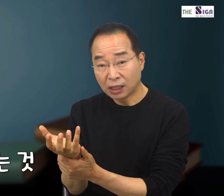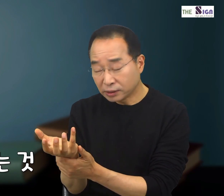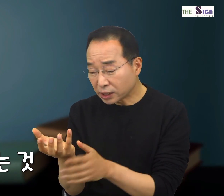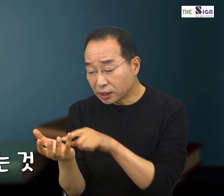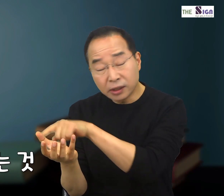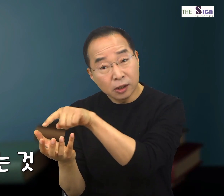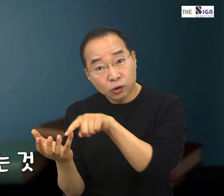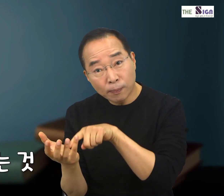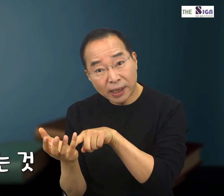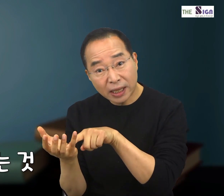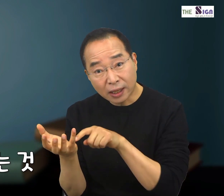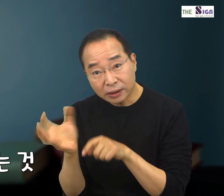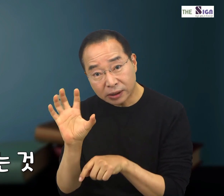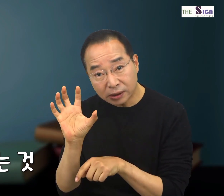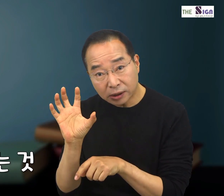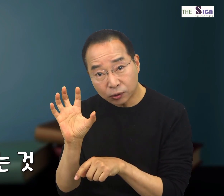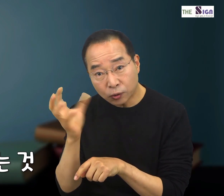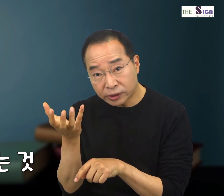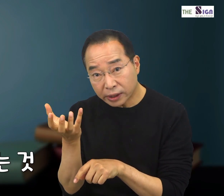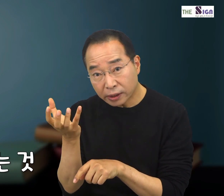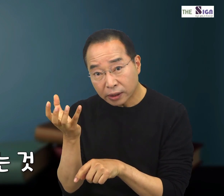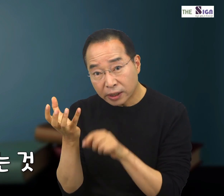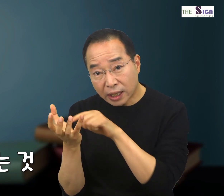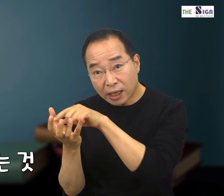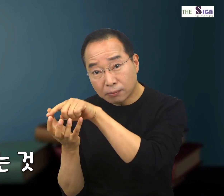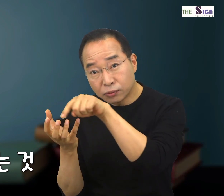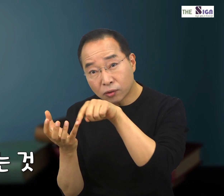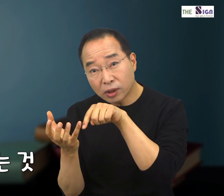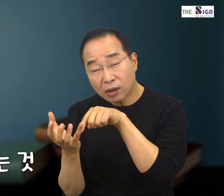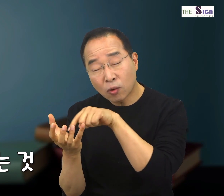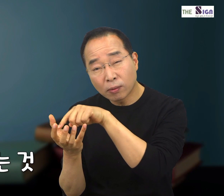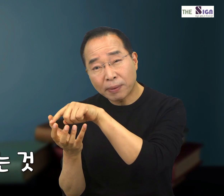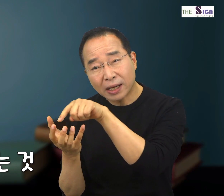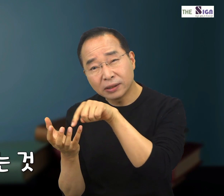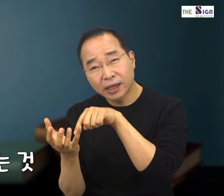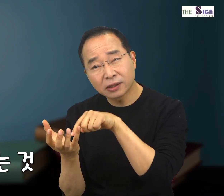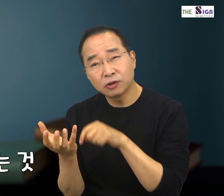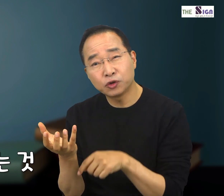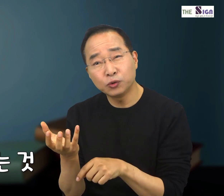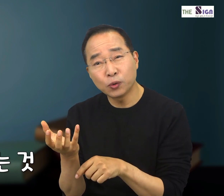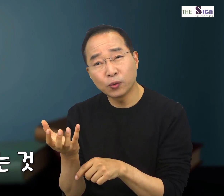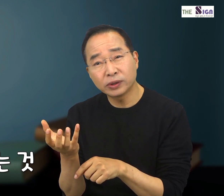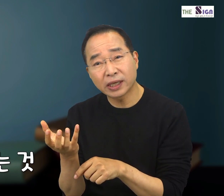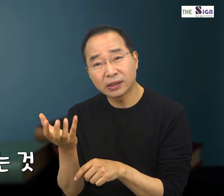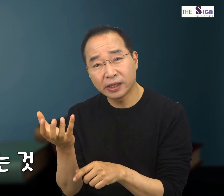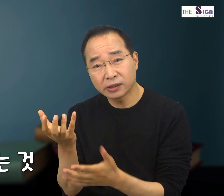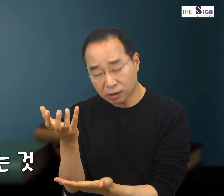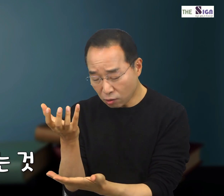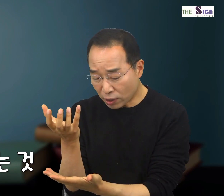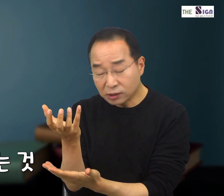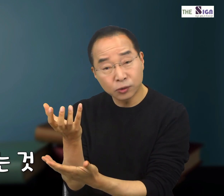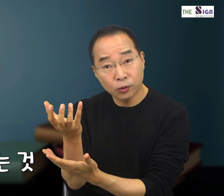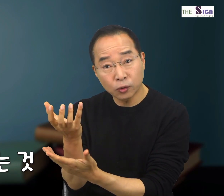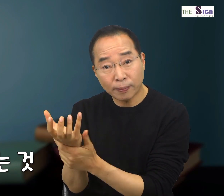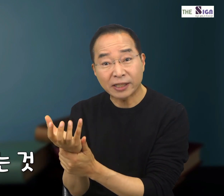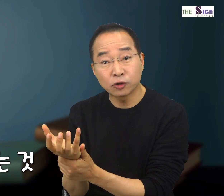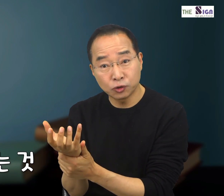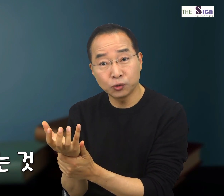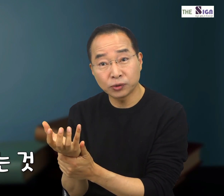자, 손바닥 있는 요걸 이제 약간 뭔가 밥그릇 같은 거 쥔 동작을 해서 왼손으로 이거 받쳐주는